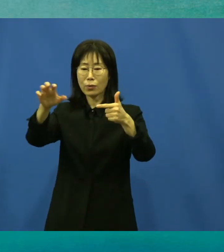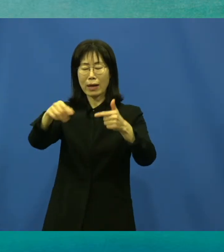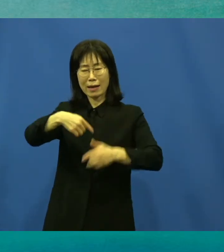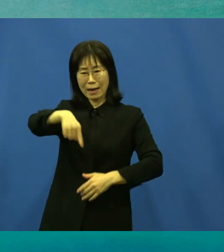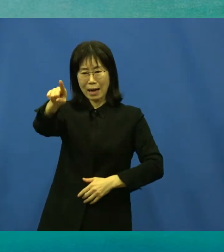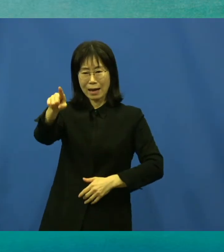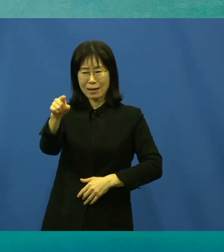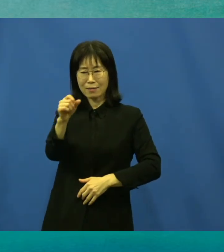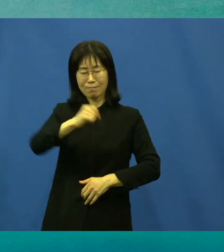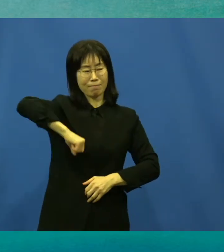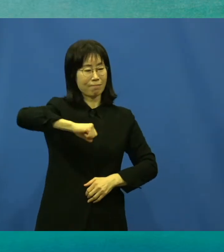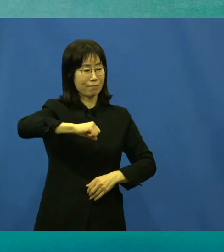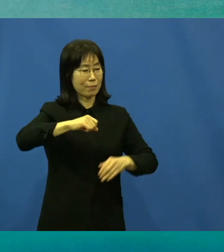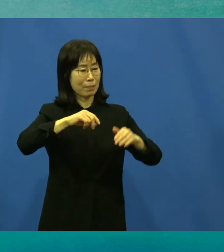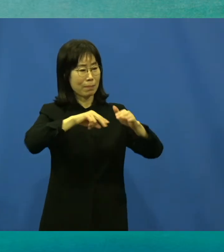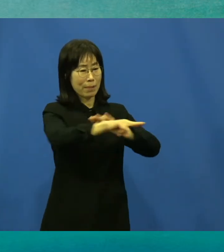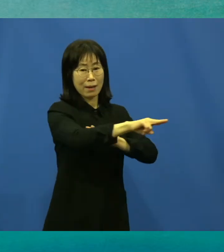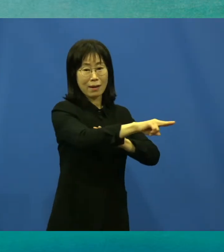어려웠습니다.